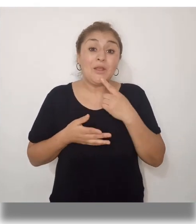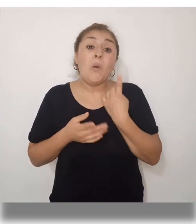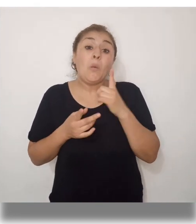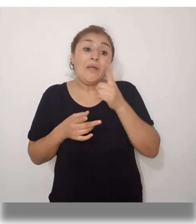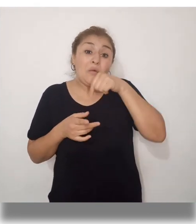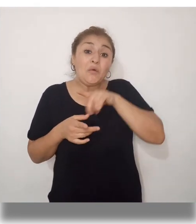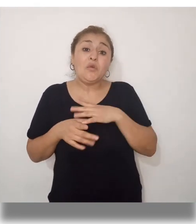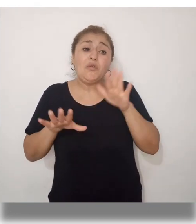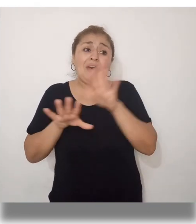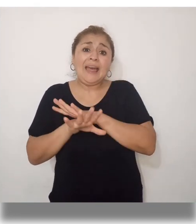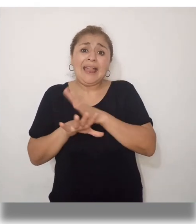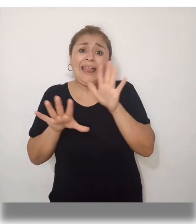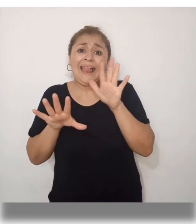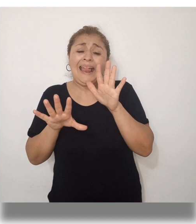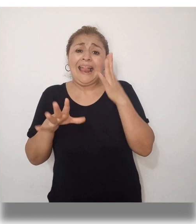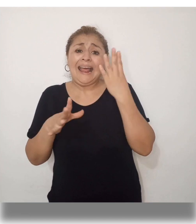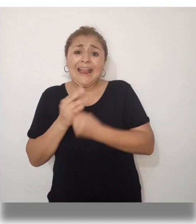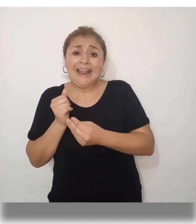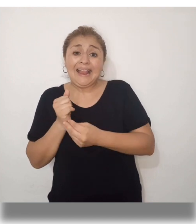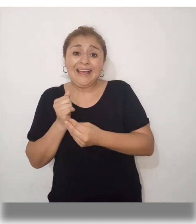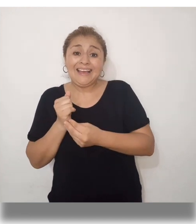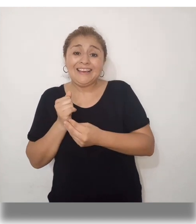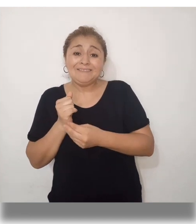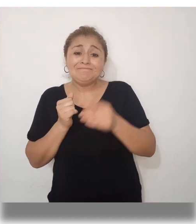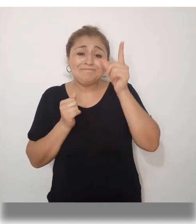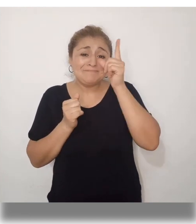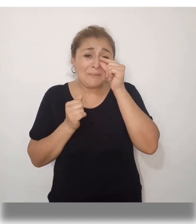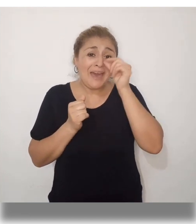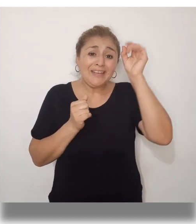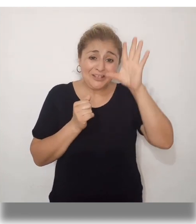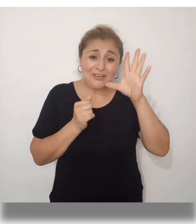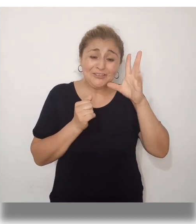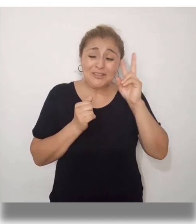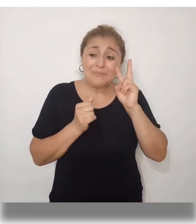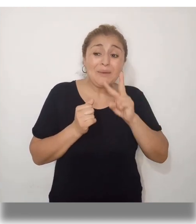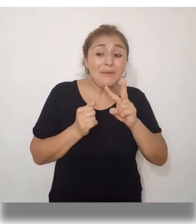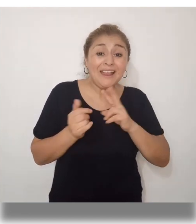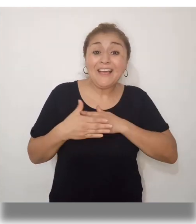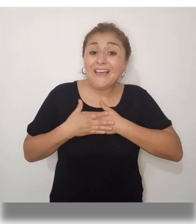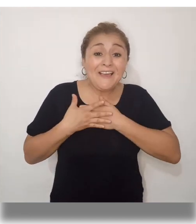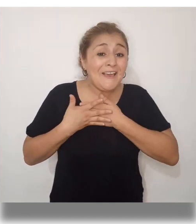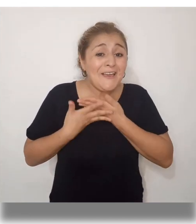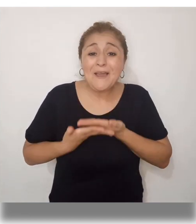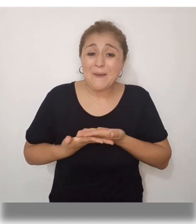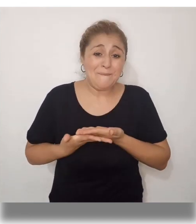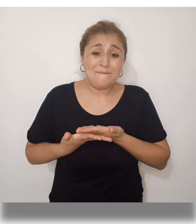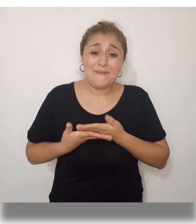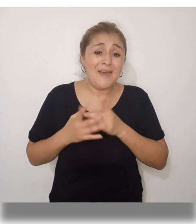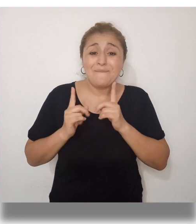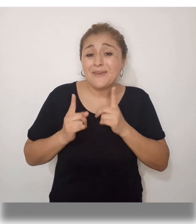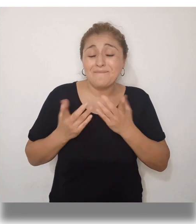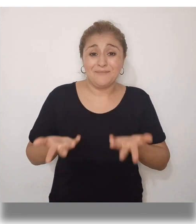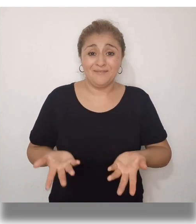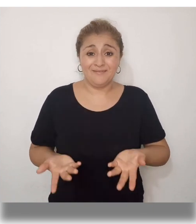nos considera sus hijos y nos trata como a sus hijos Dios no es un padre